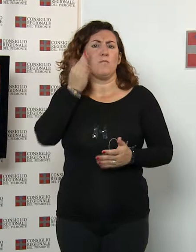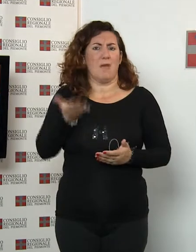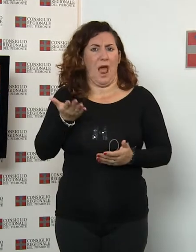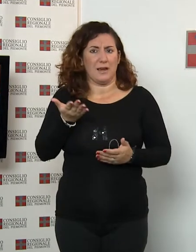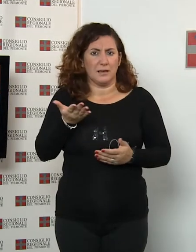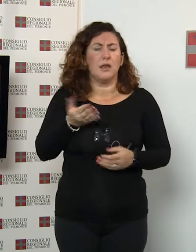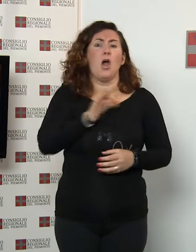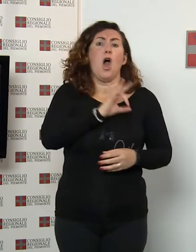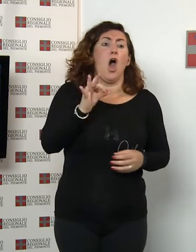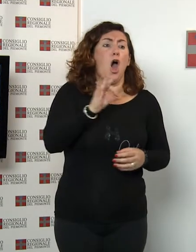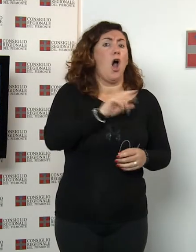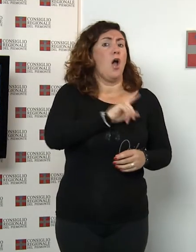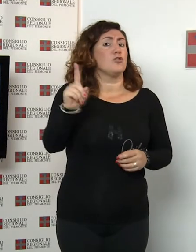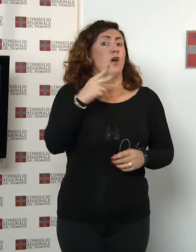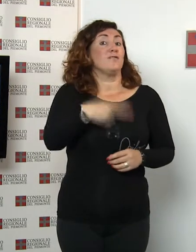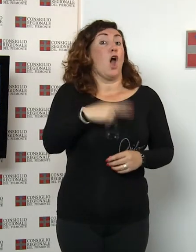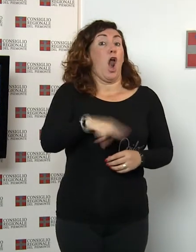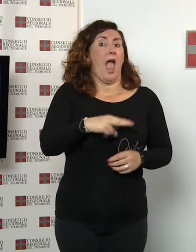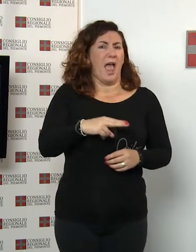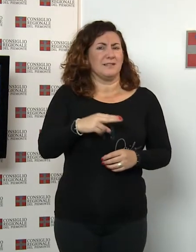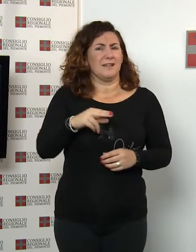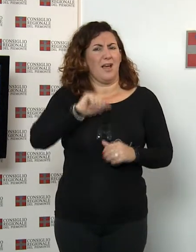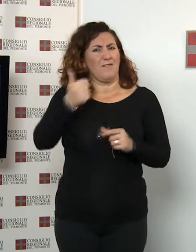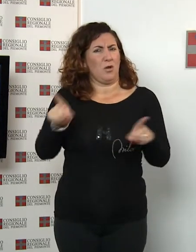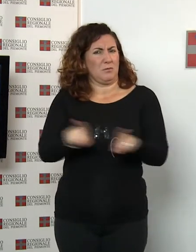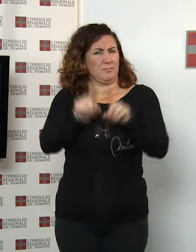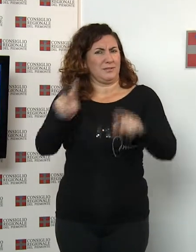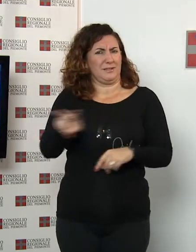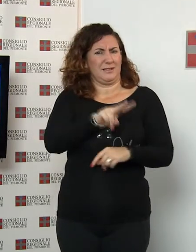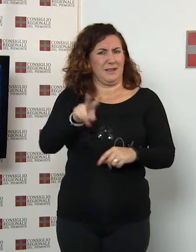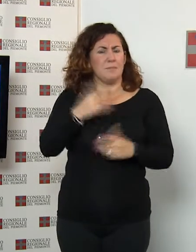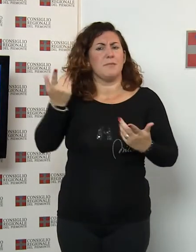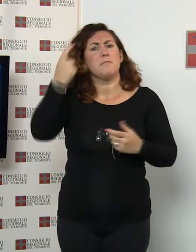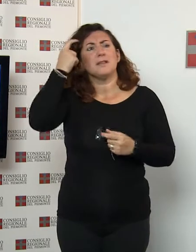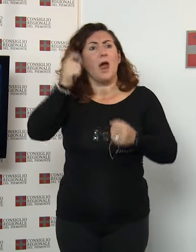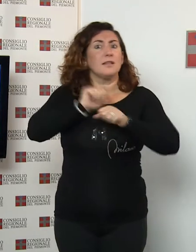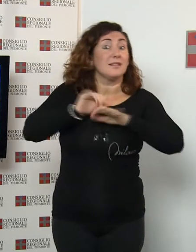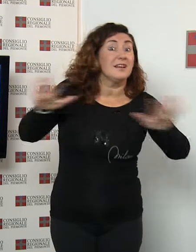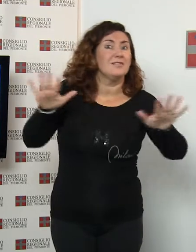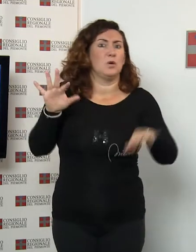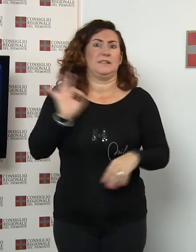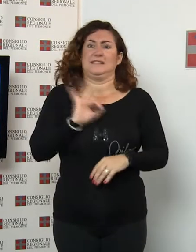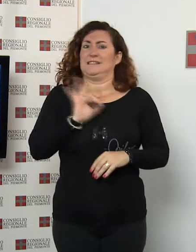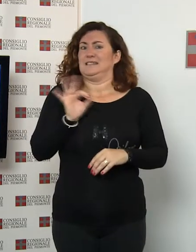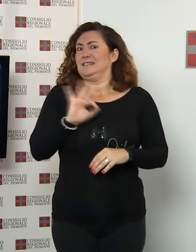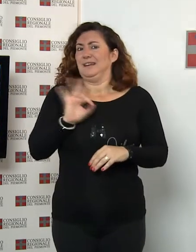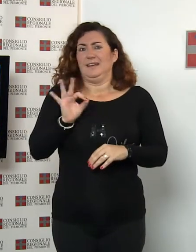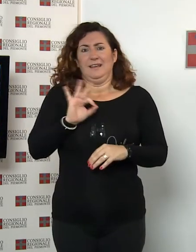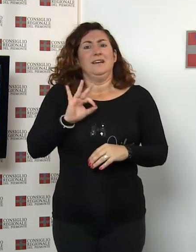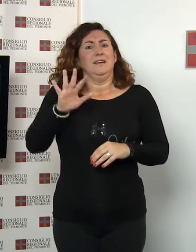Sebbene questa consapevolezza non sia sufficientemente diffusa è stato questo l'argomento del primo dei cinque incontri organizzati a Palazzo Lascaris